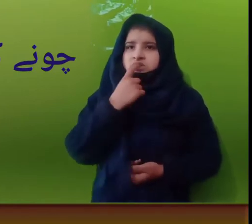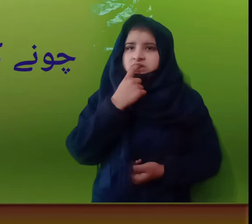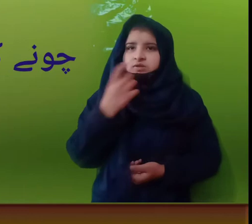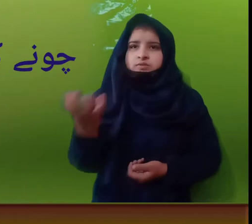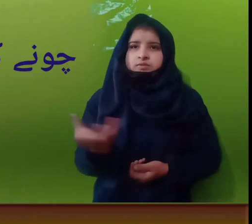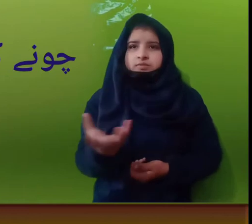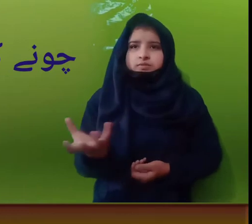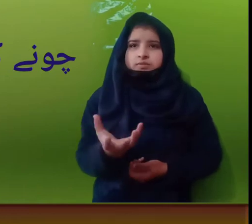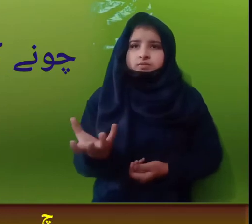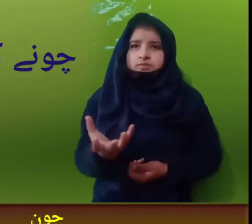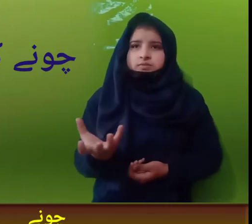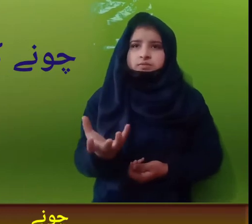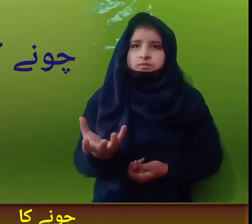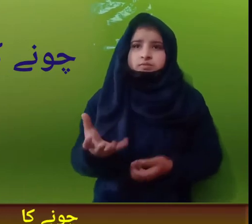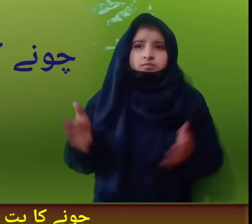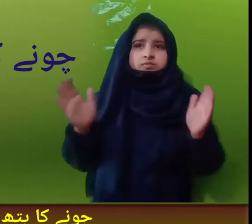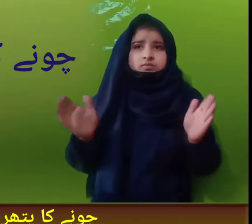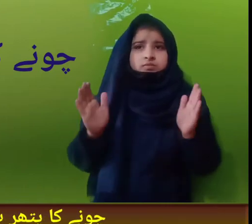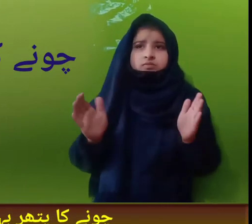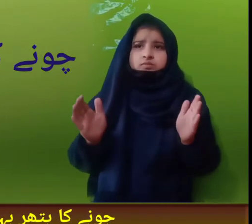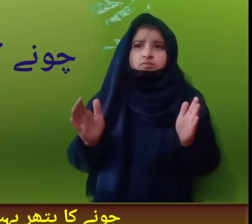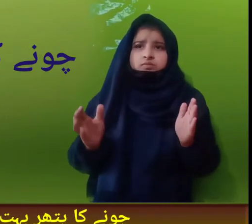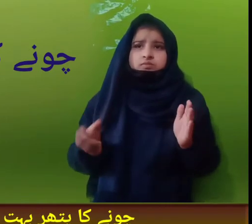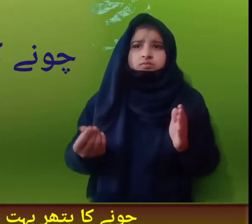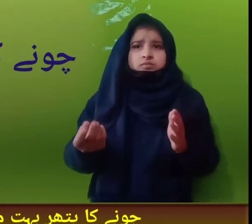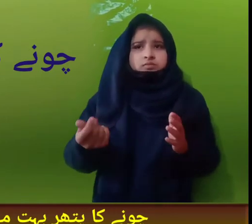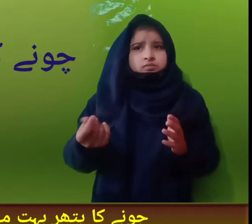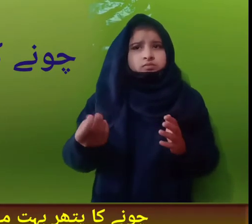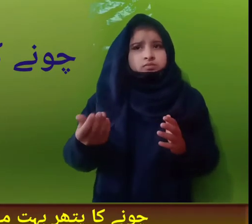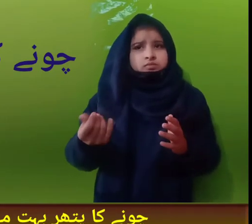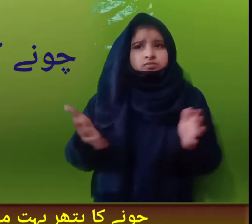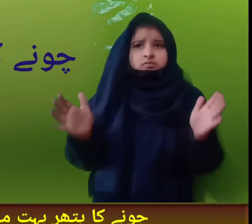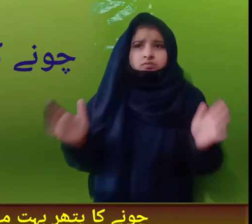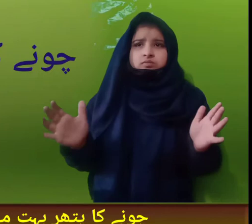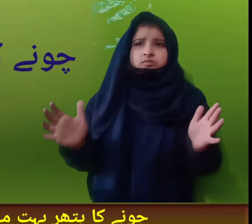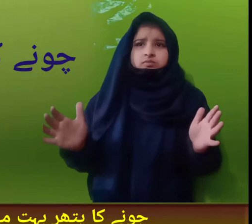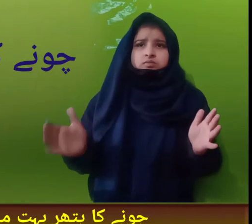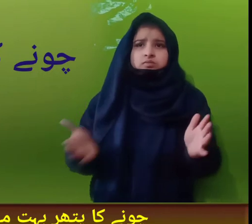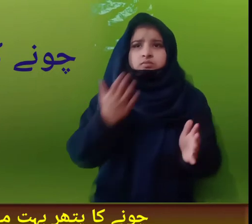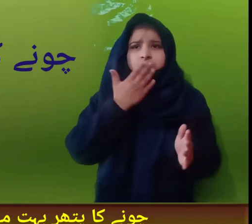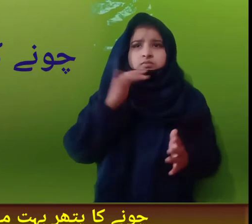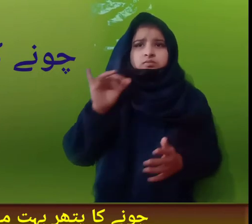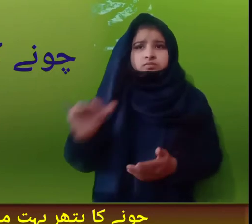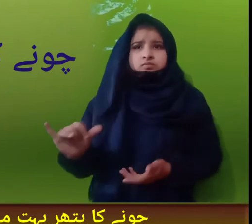चूने का पत्थर बहुत महंगा है।